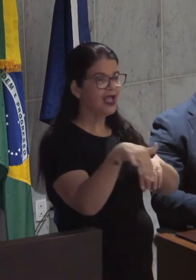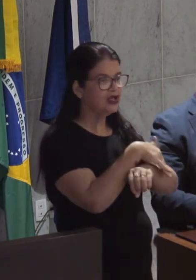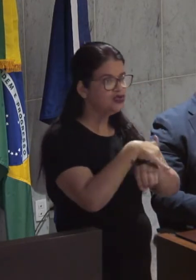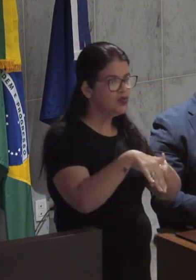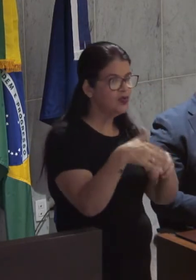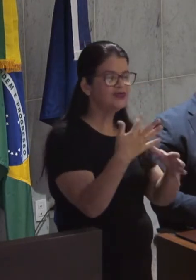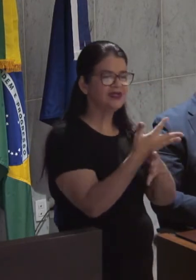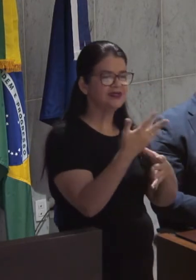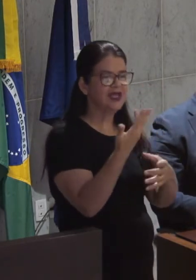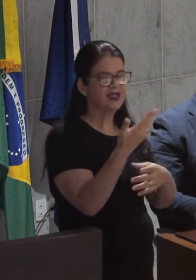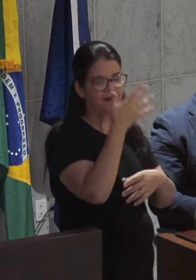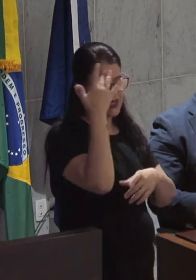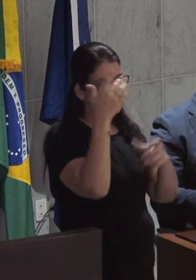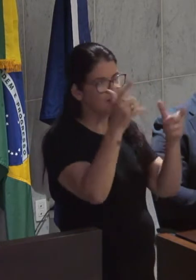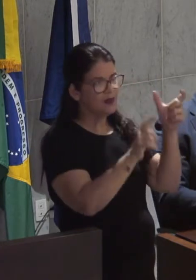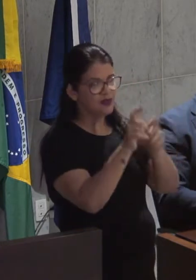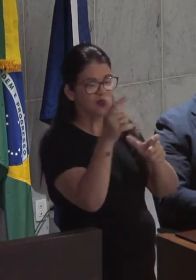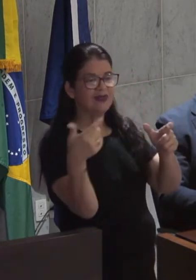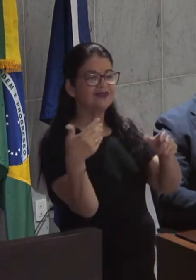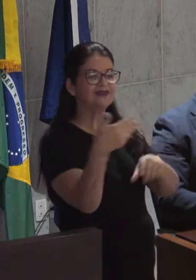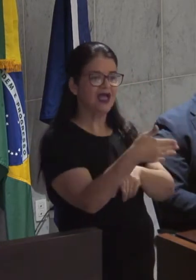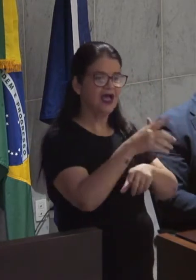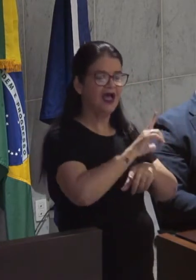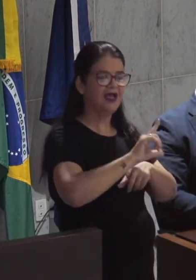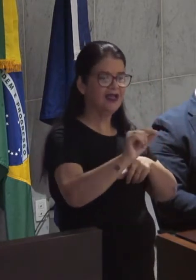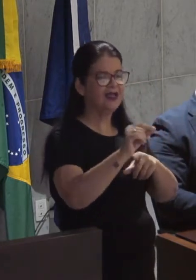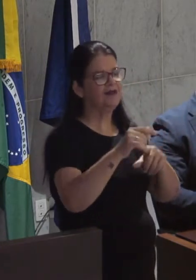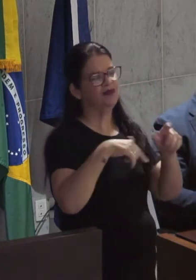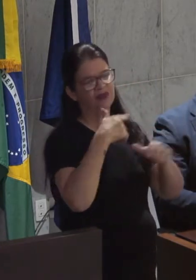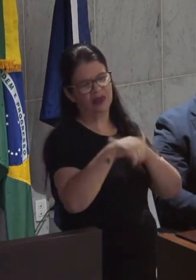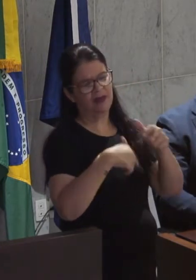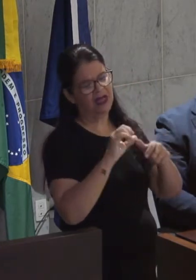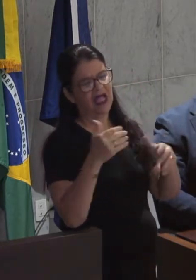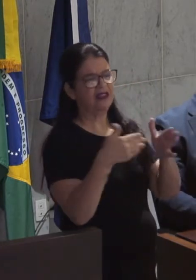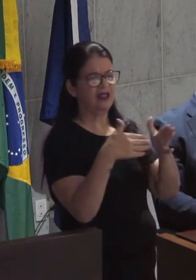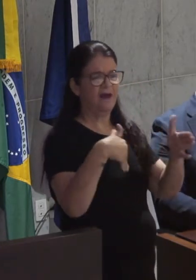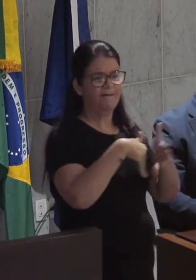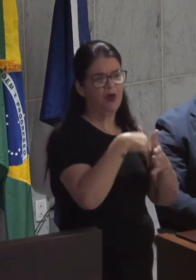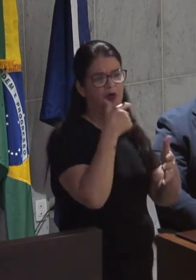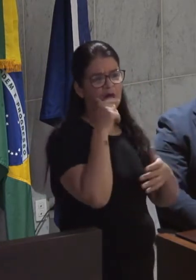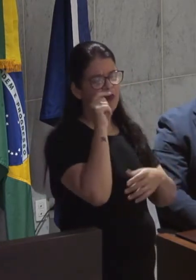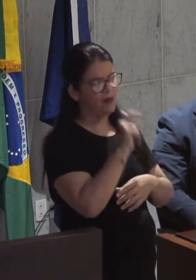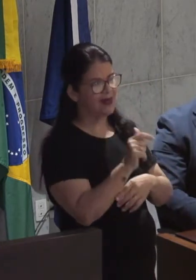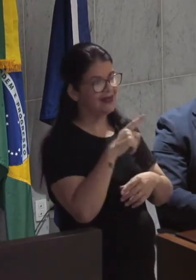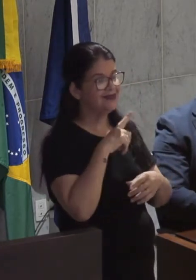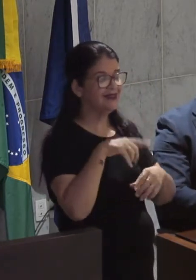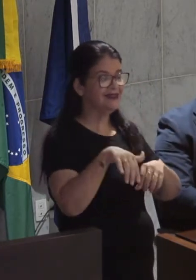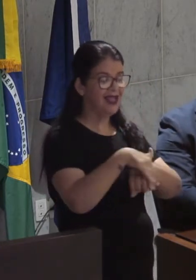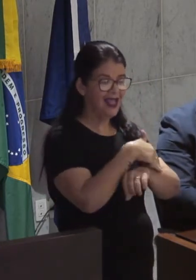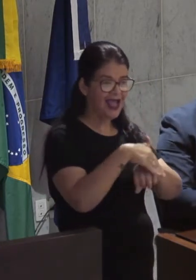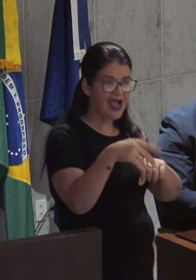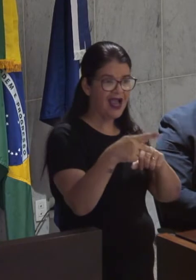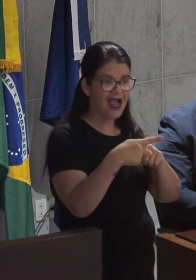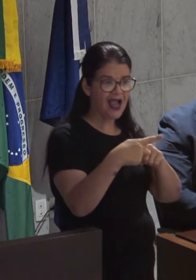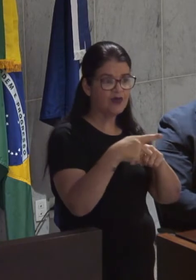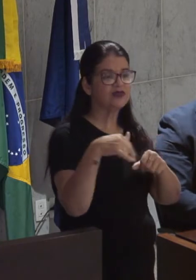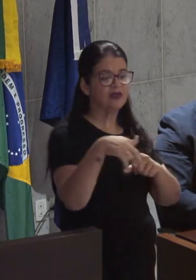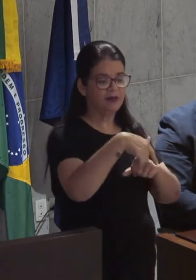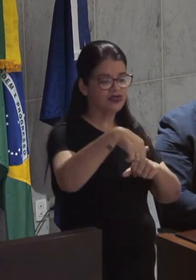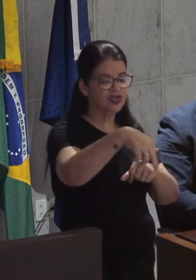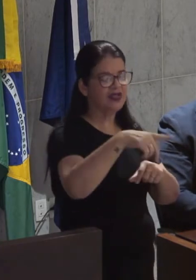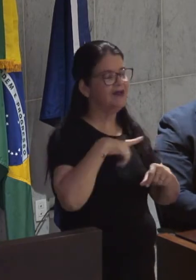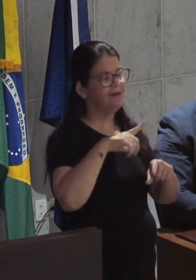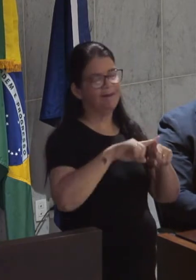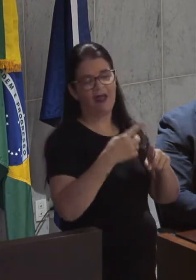as pessoas irem ao trabalho. Até para jogar bola, seja menino ou menina. Que tenha as calçadas para a gente transitar e não